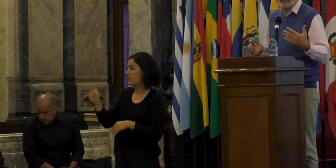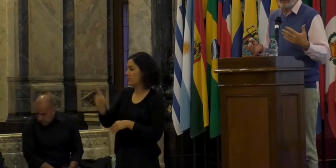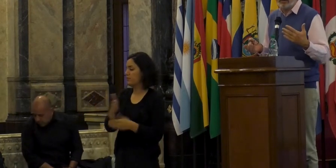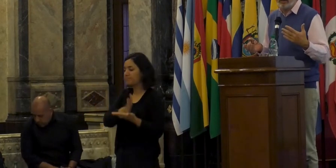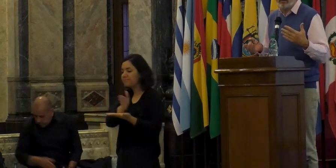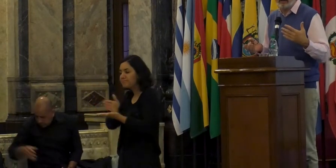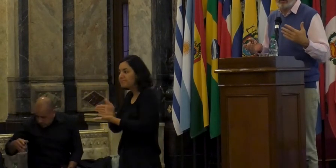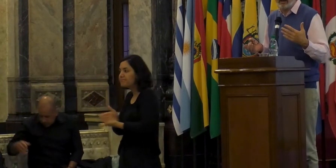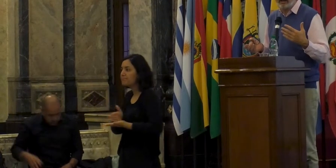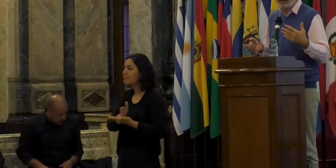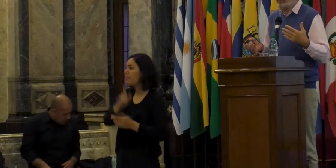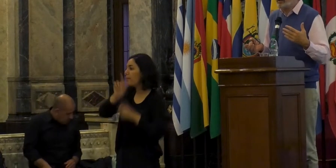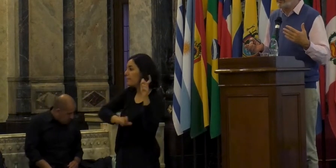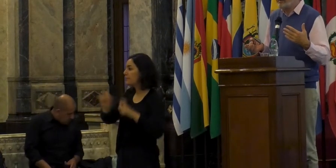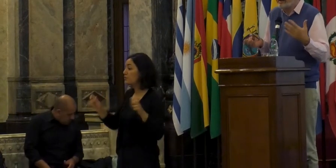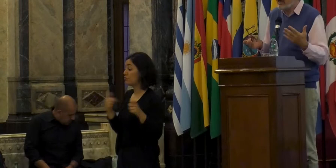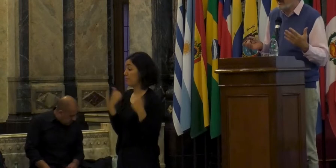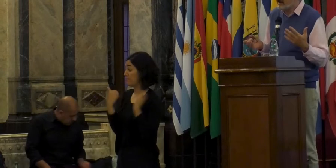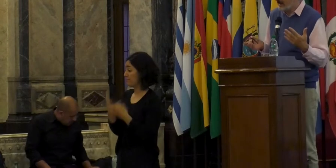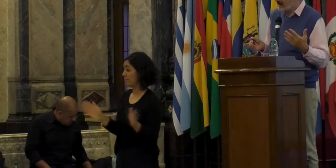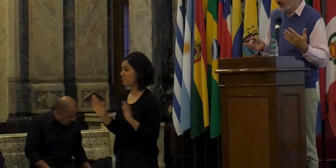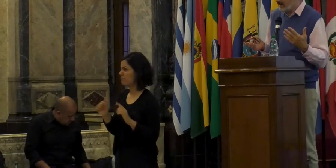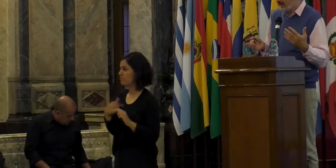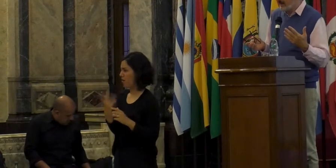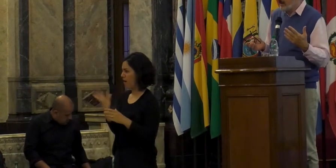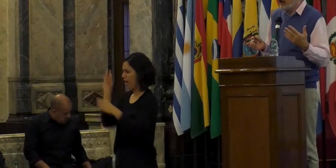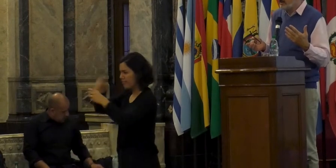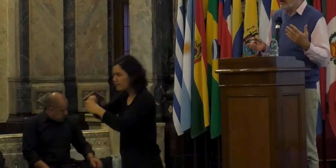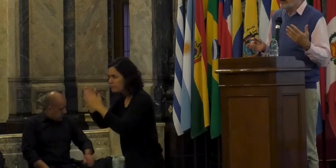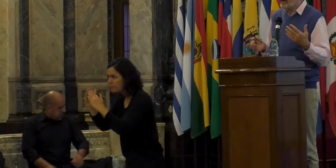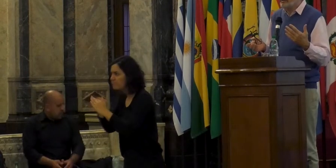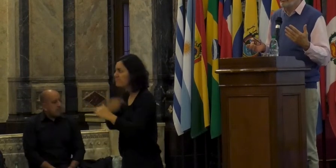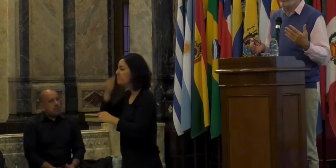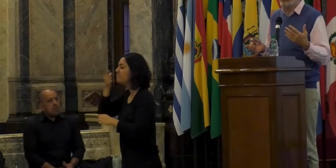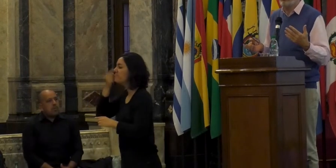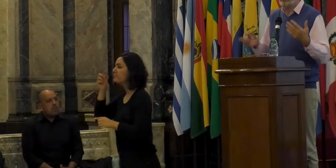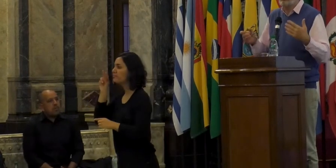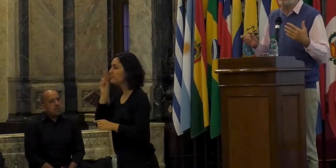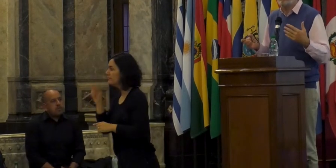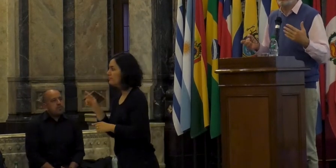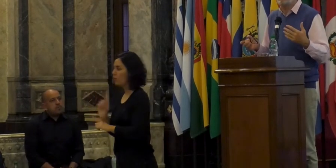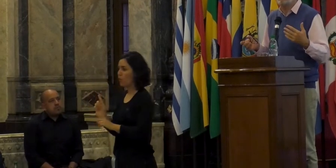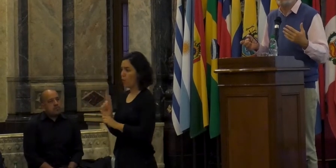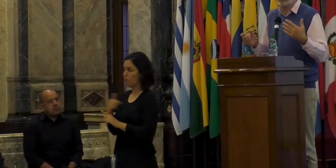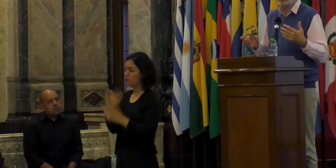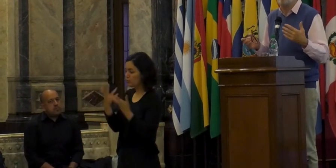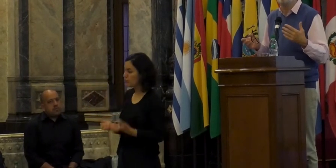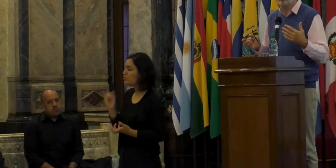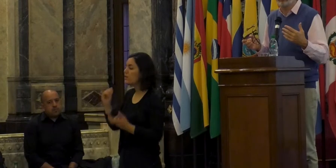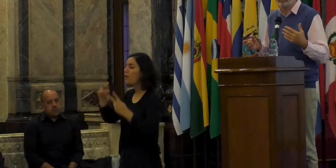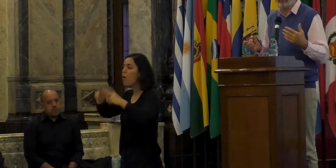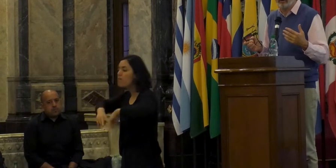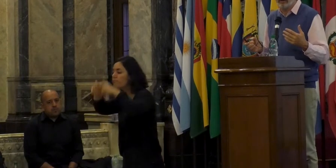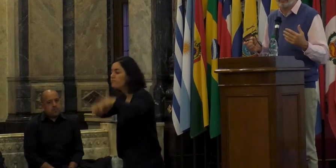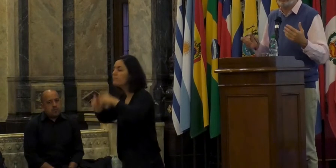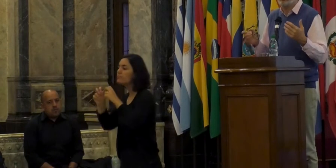a partir del principio de que lo que quería no era meterme en la casa de nadie, sino más bien ofrecer la posibilidad de explorar